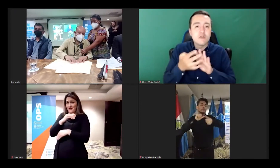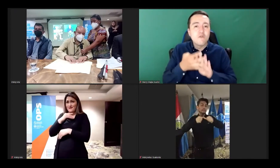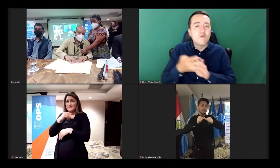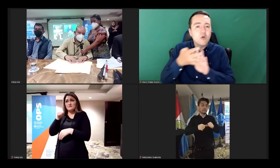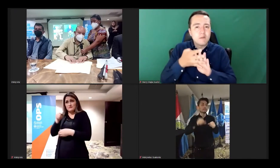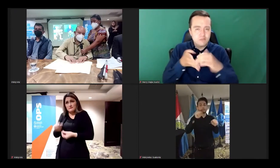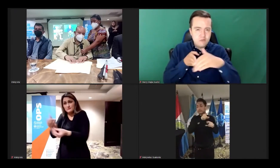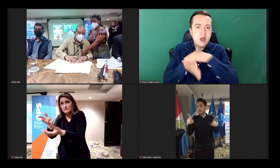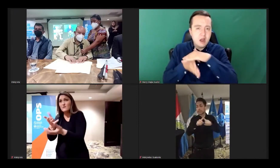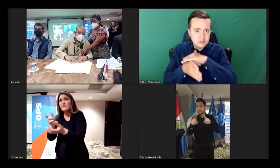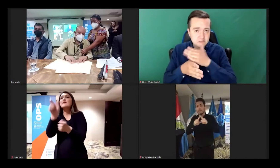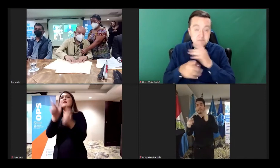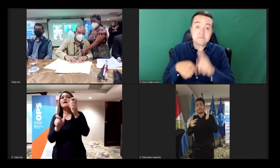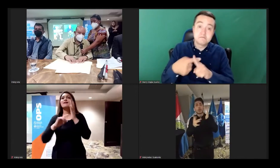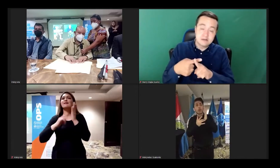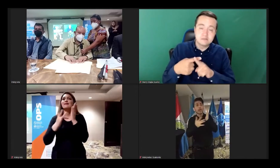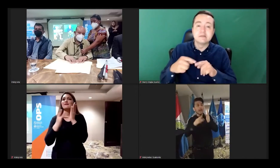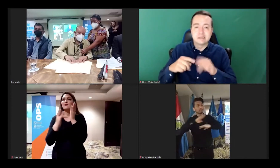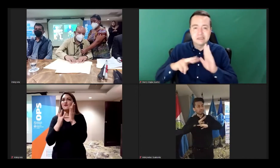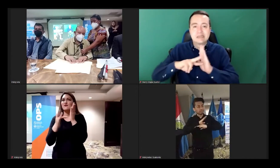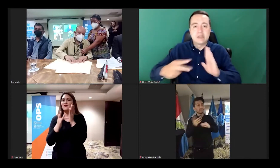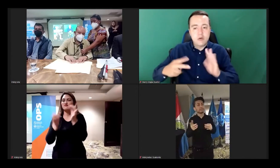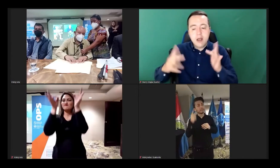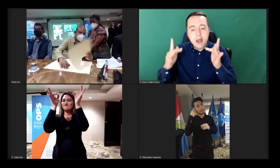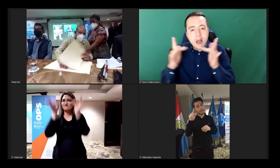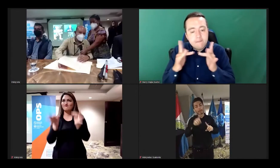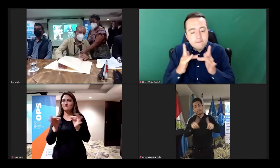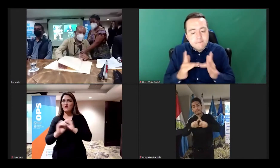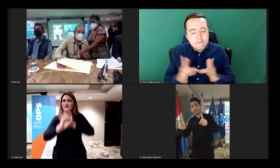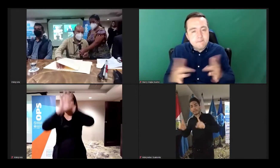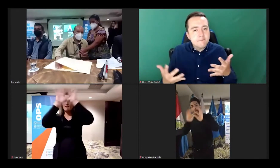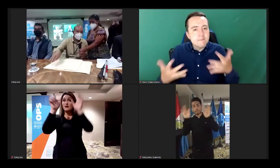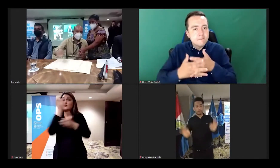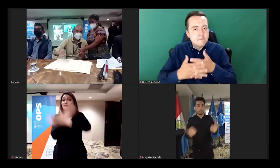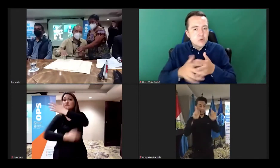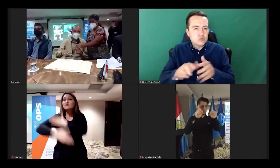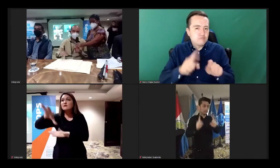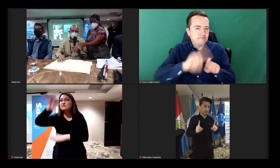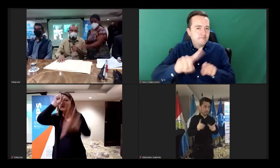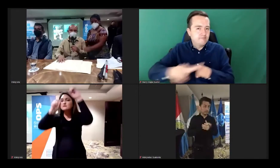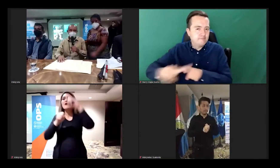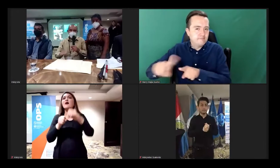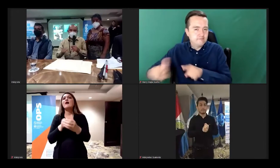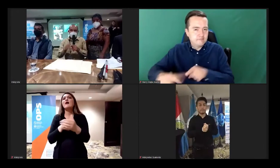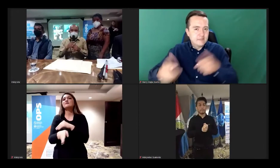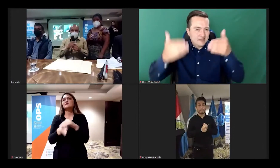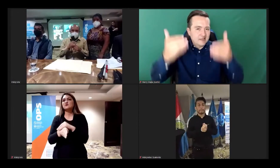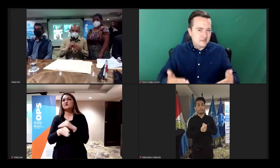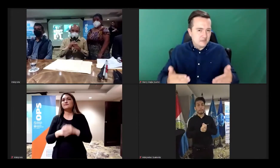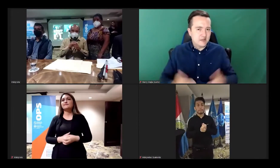las tecnologías adecuadas a los diferentes tipos de discapacidad.